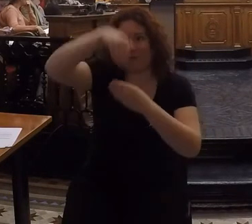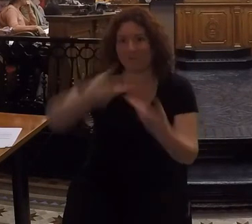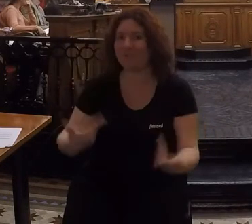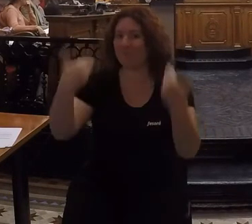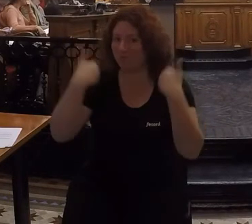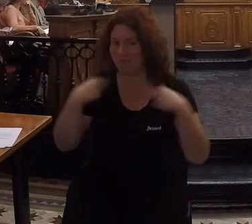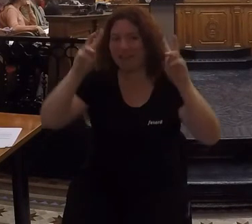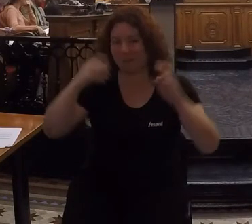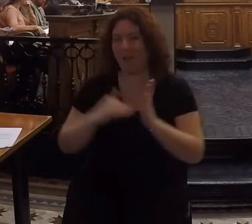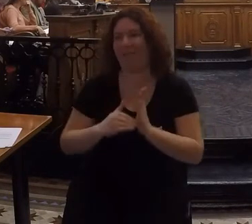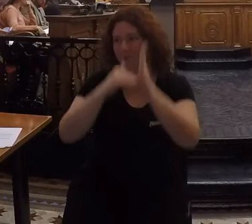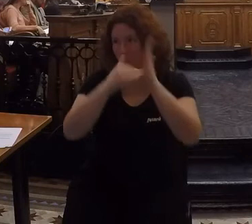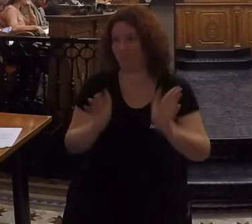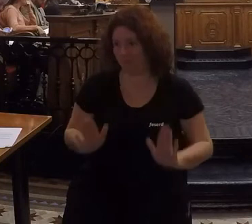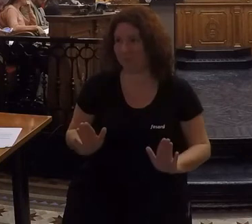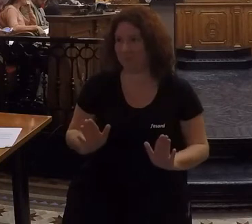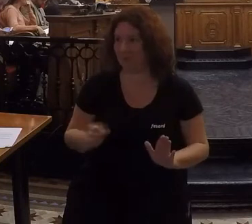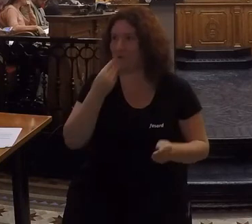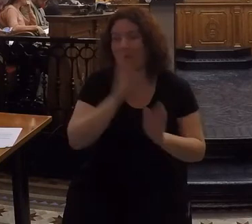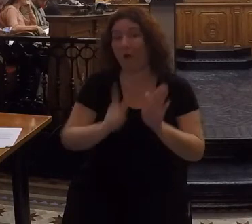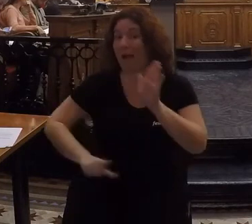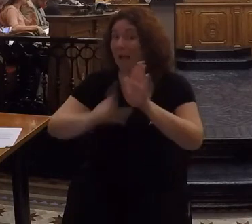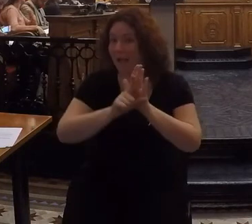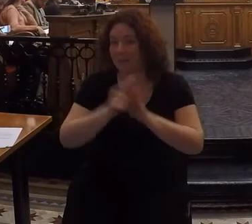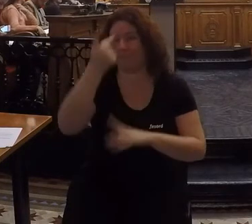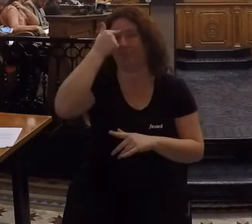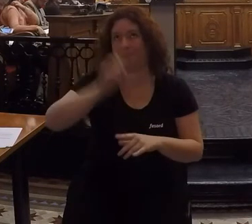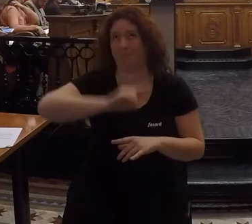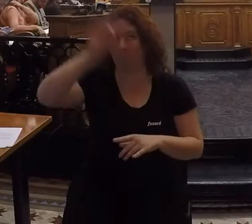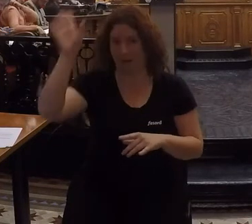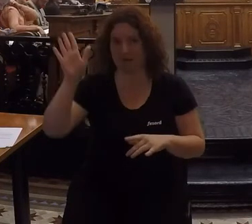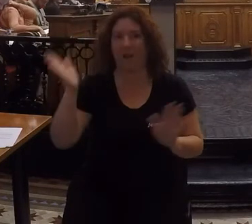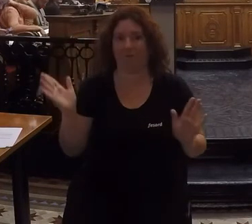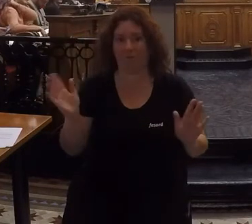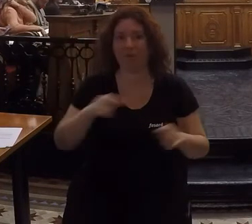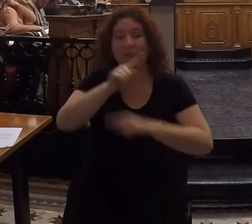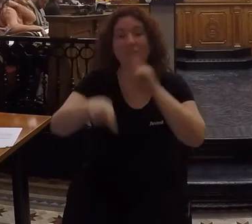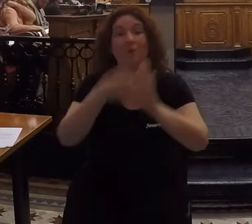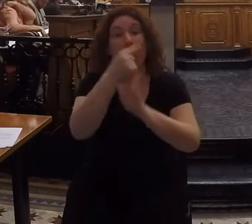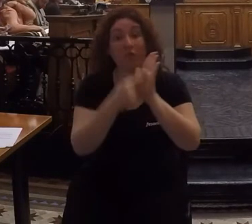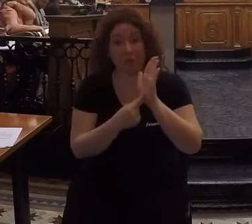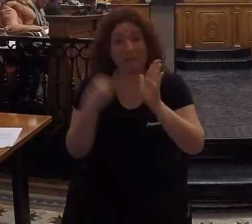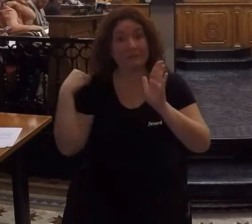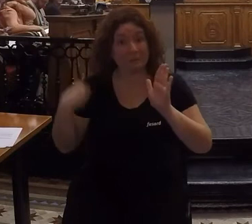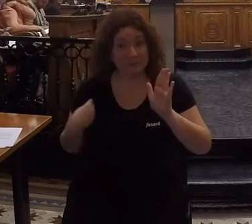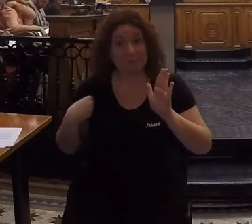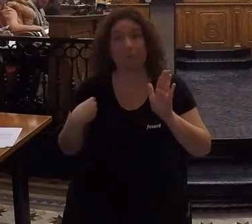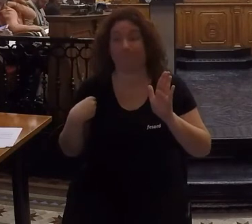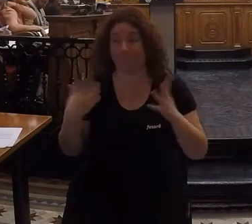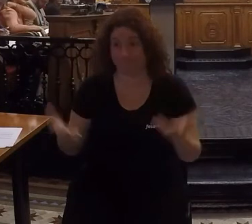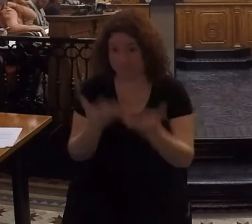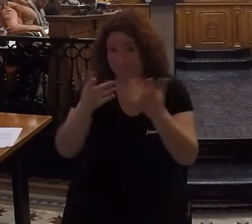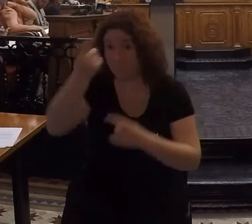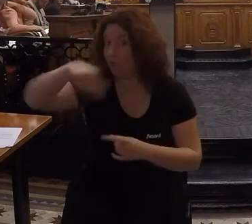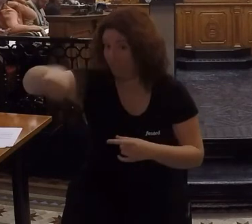hagan el favor primero de saber la ley y segundo, de cumplir con la moción que instaba y que ustedes también votaron a